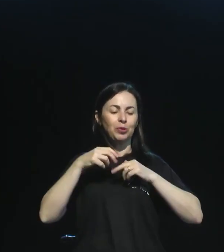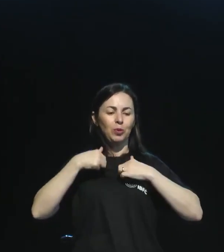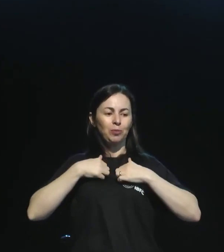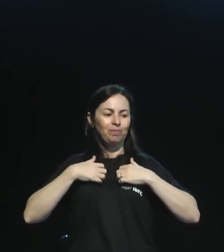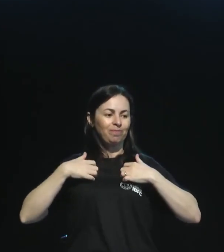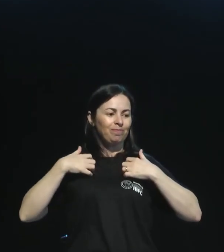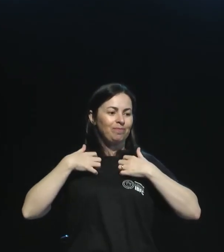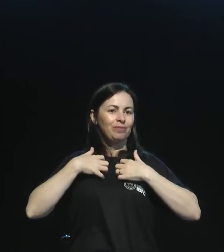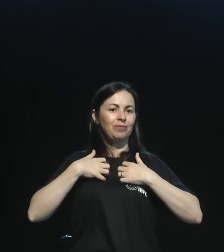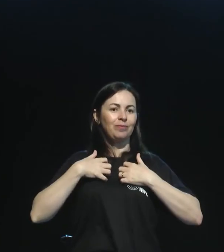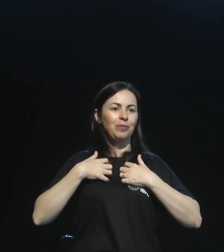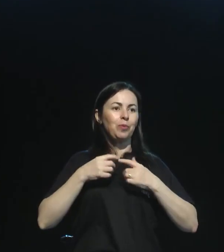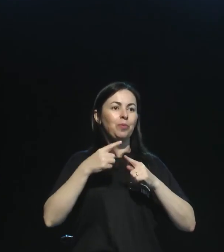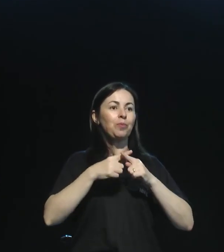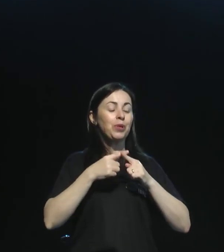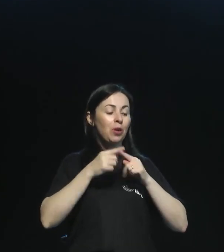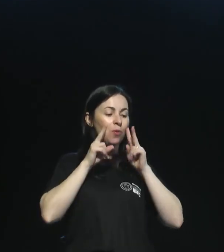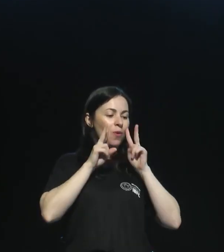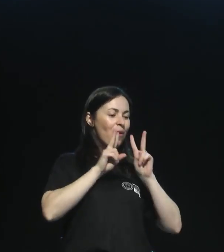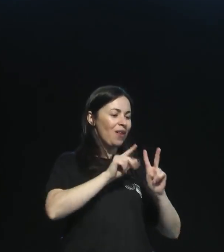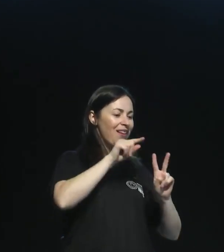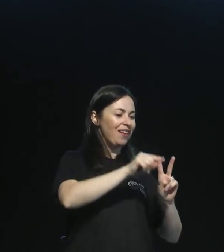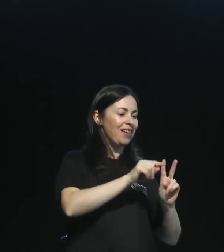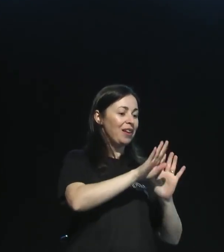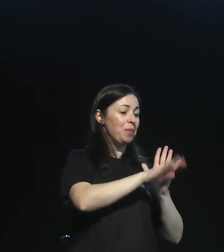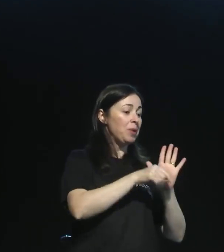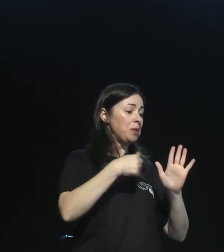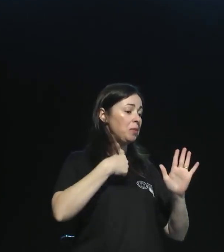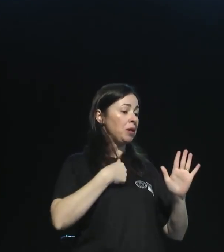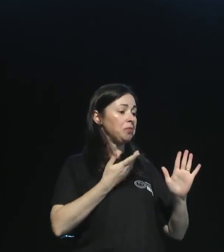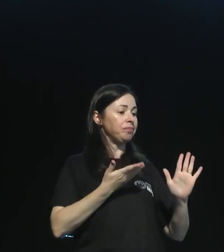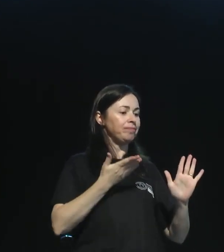Olhar para Barrabás me faz sentir melhor que os outros.